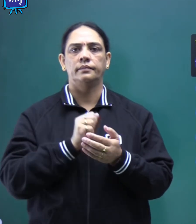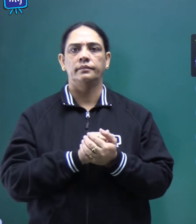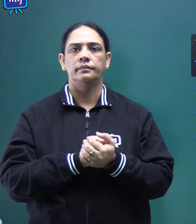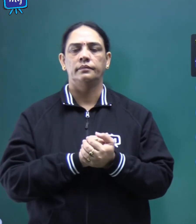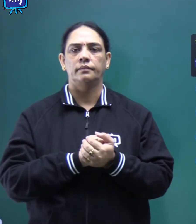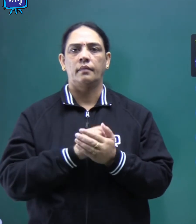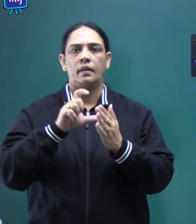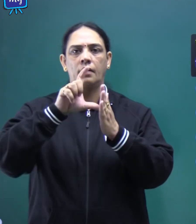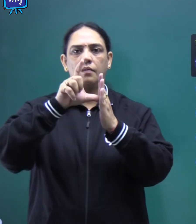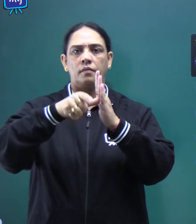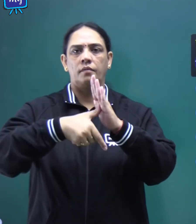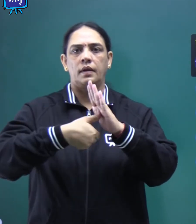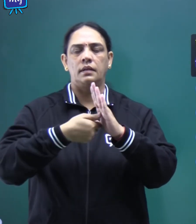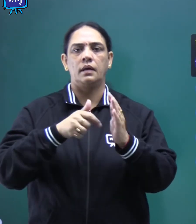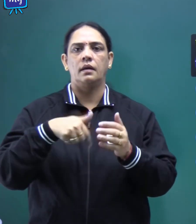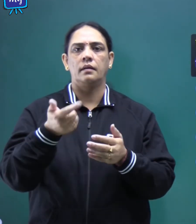वृत्त की